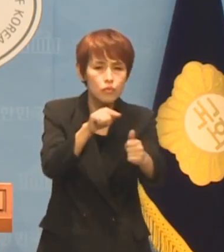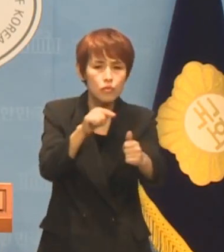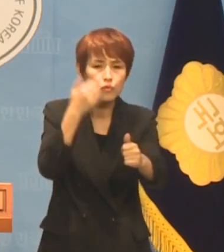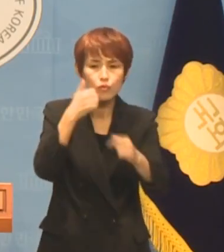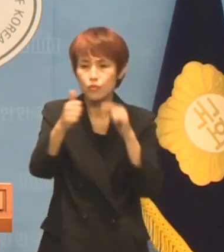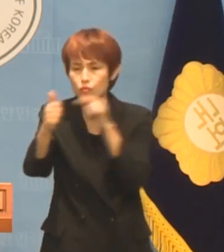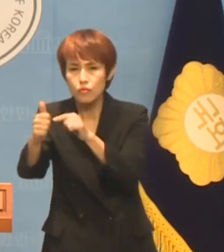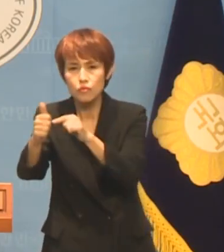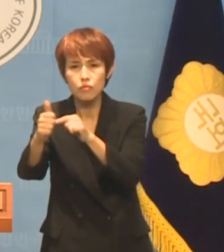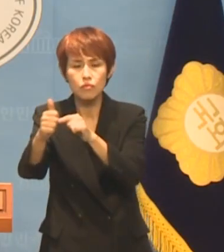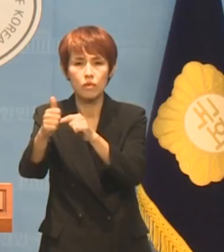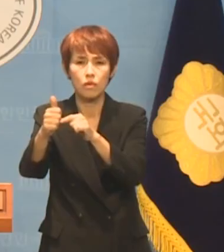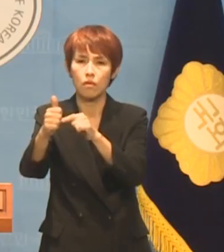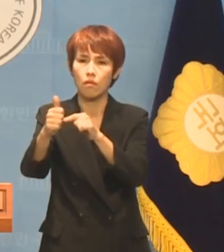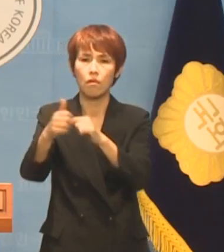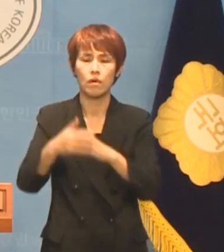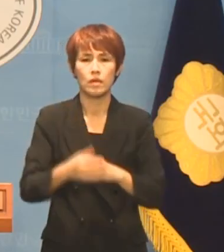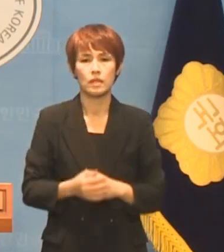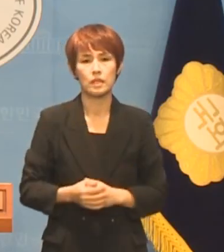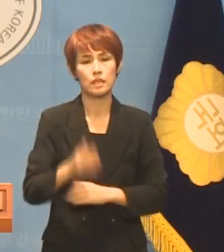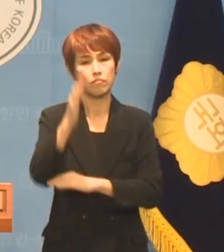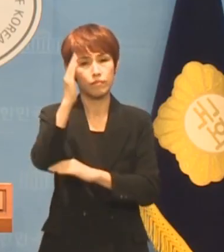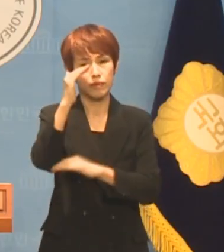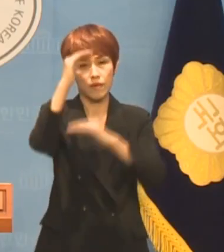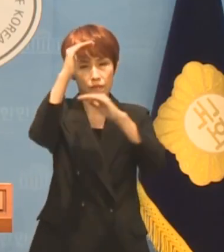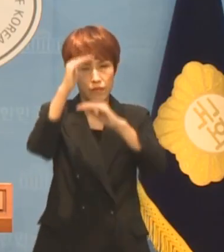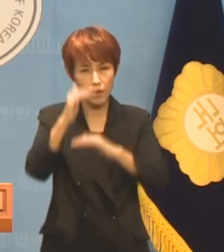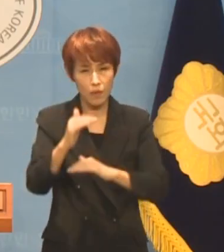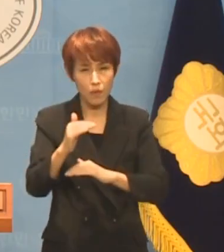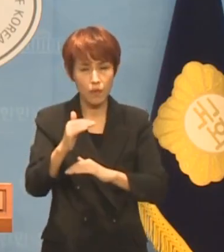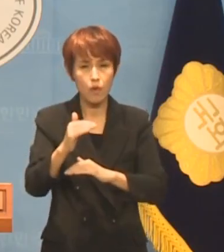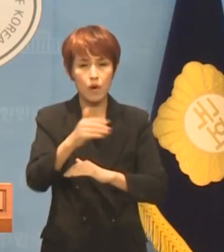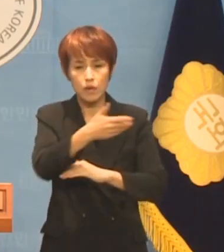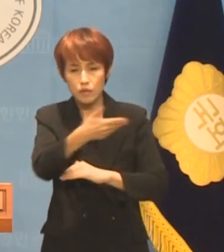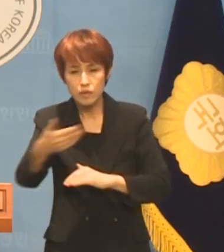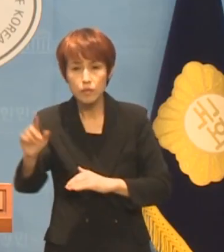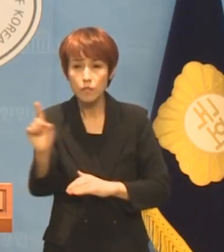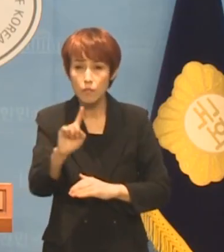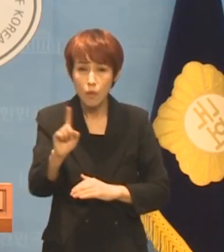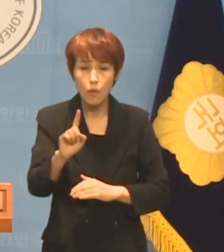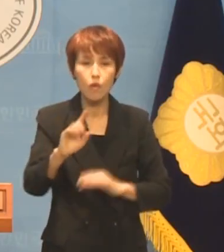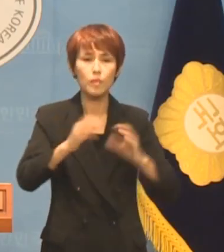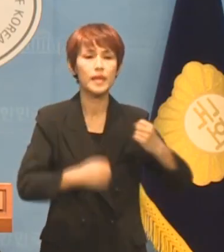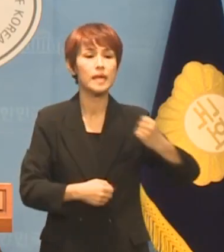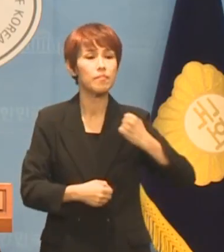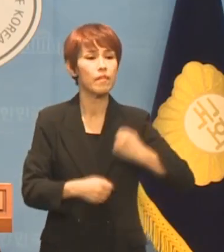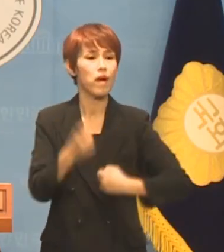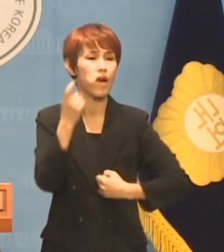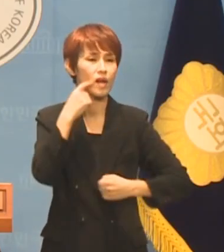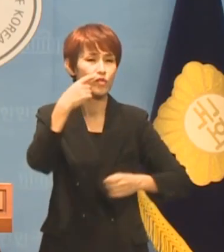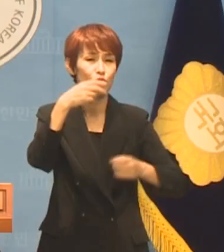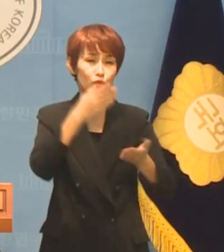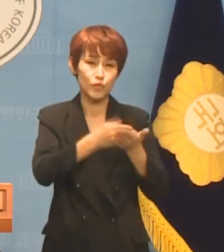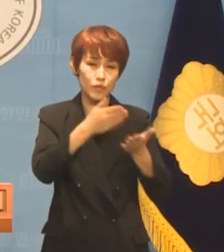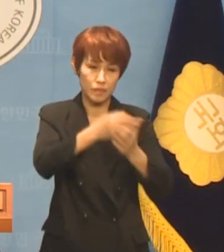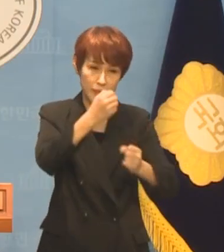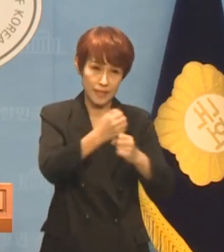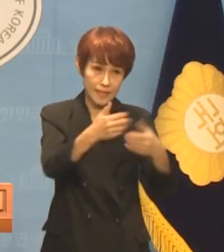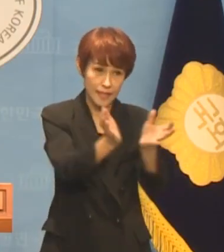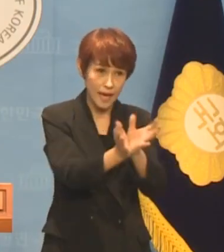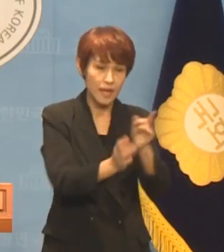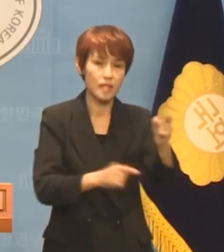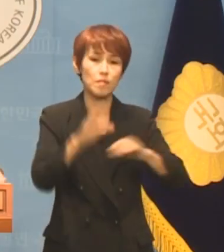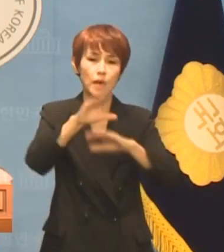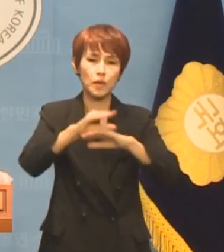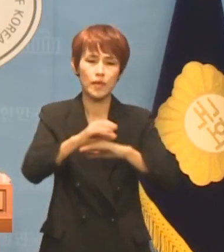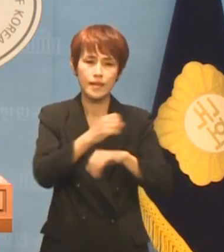지칭하는 것인지, 해당 발언을 한 배경과 맥락은 무엇인지 국민의힘 가짜뉴스 조작단은 해당